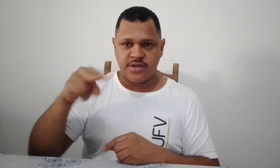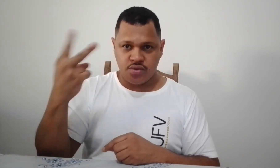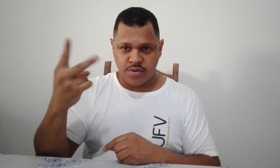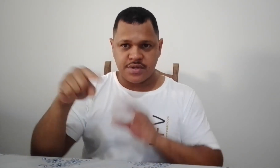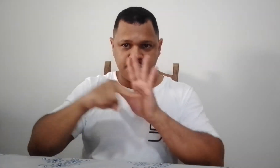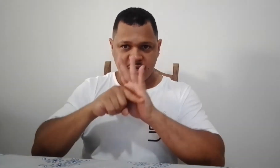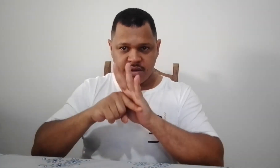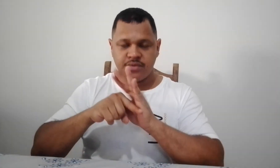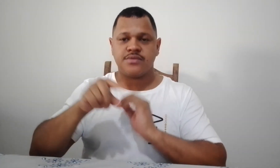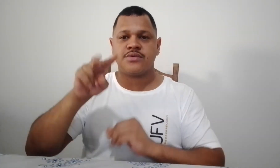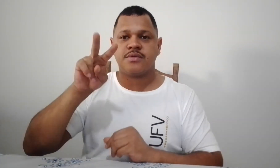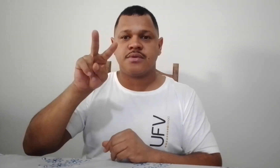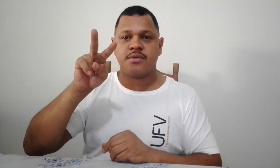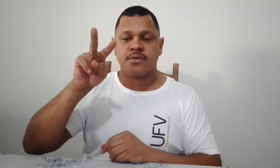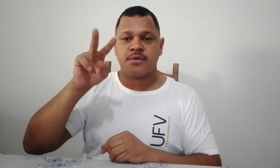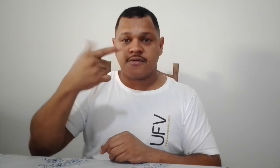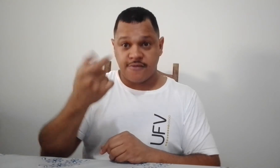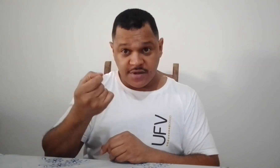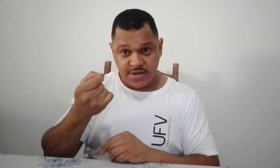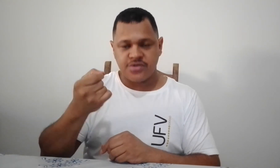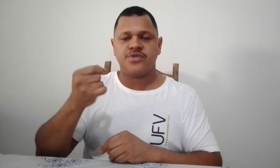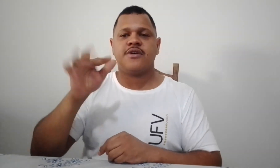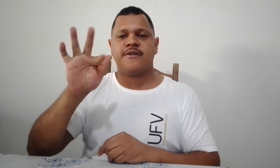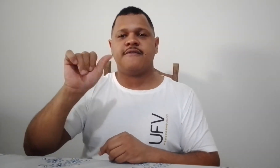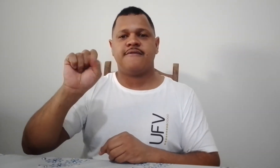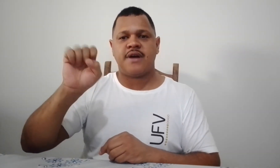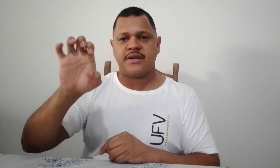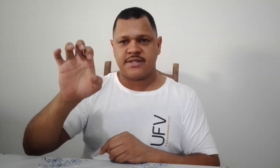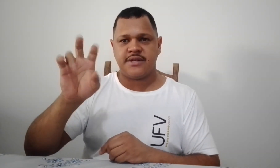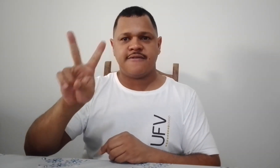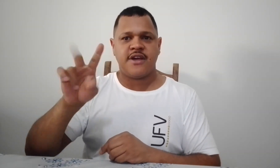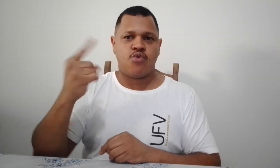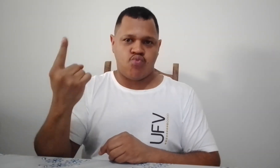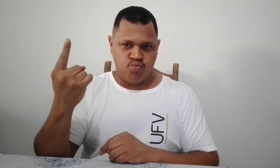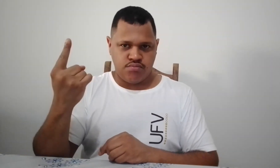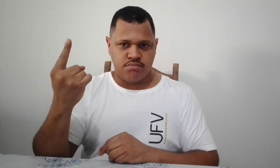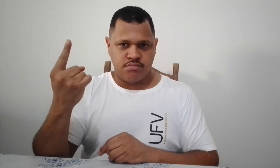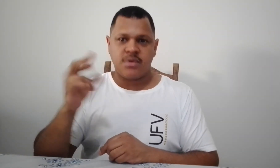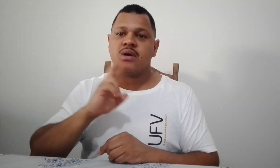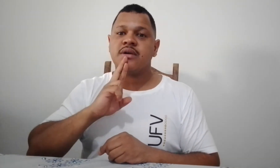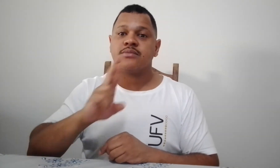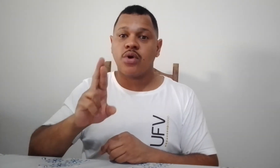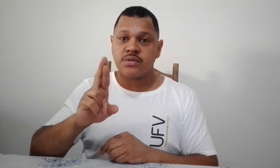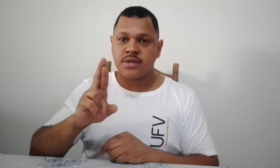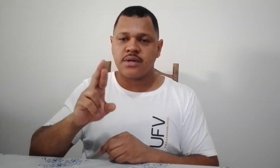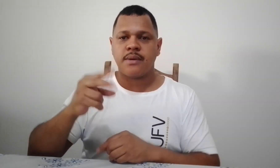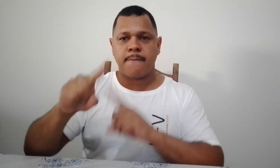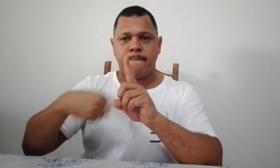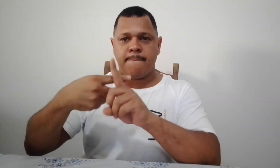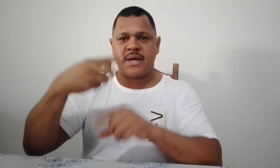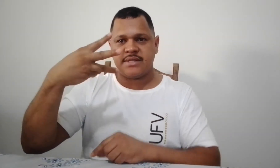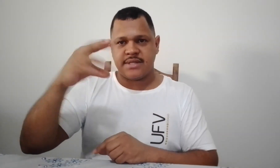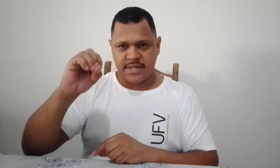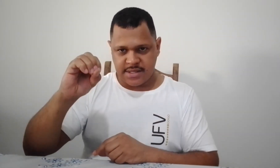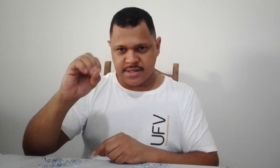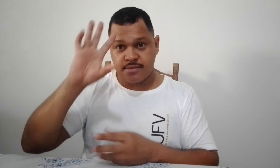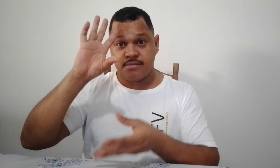menos 20, que é a fase de V1. Isso dá mais 30. Logo, V2